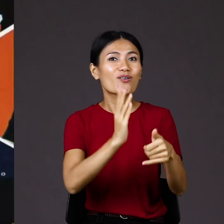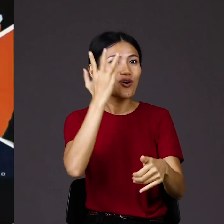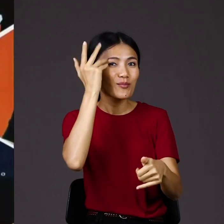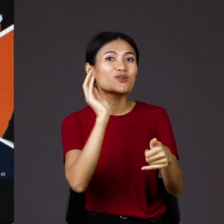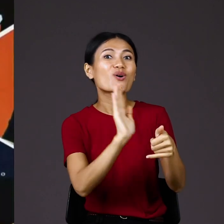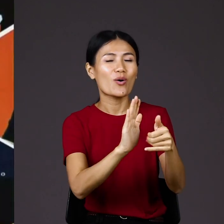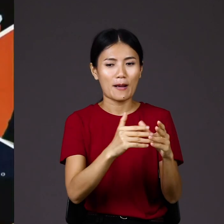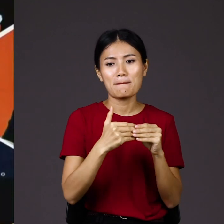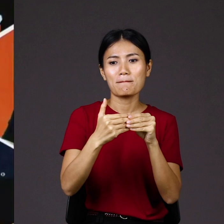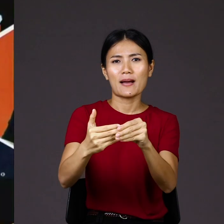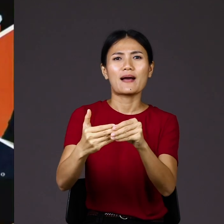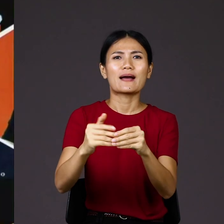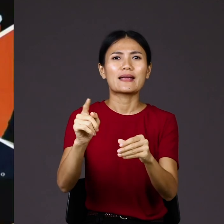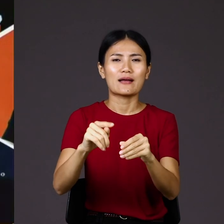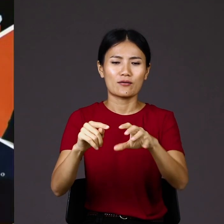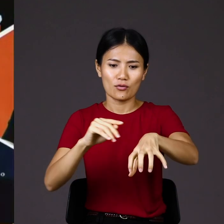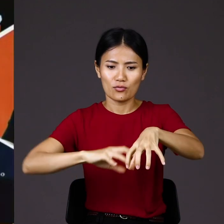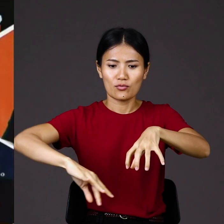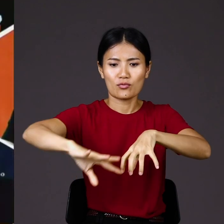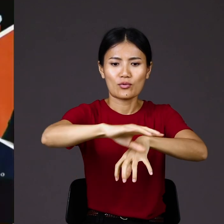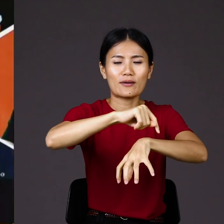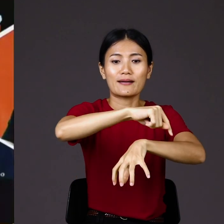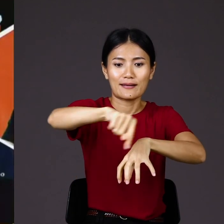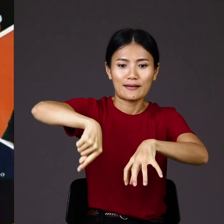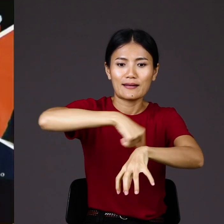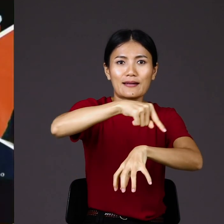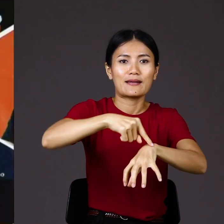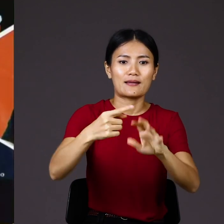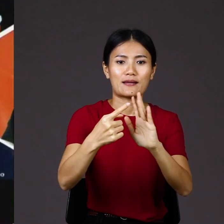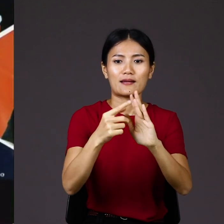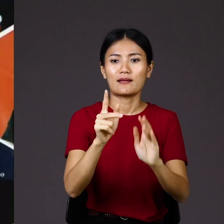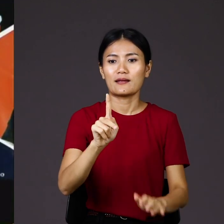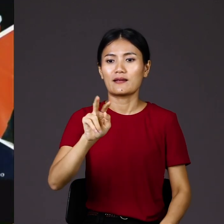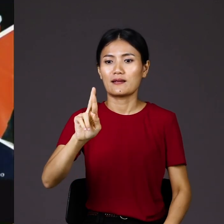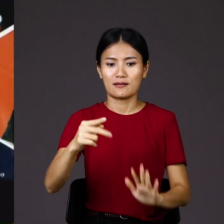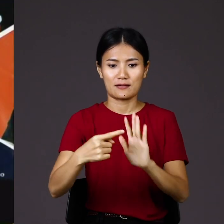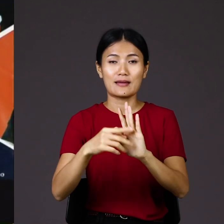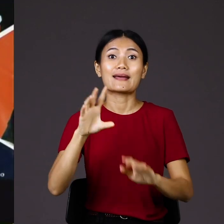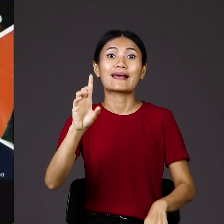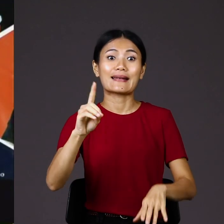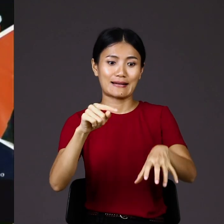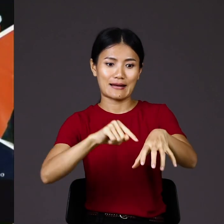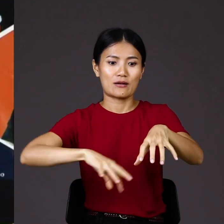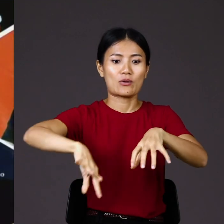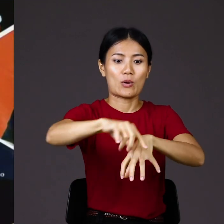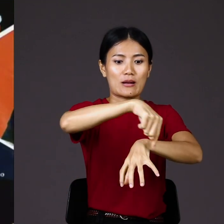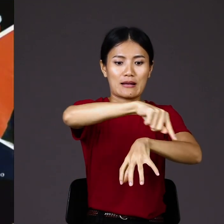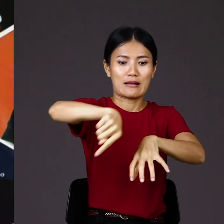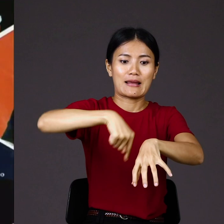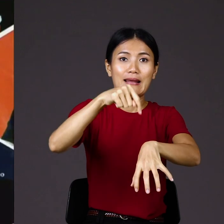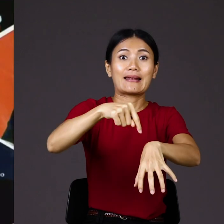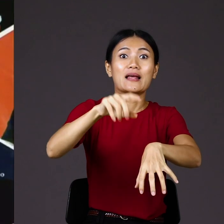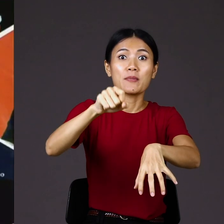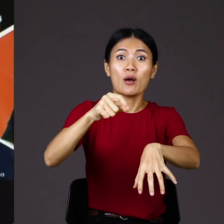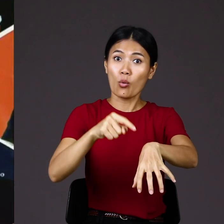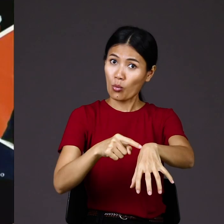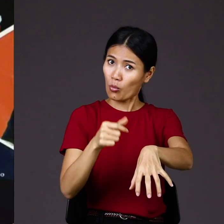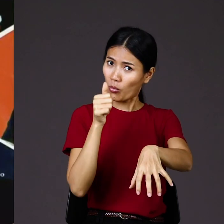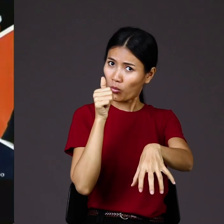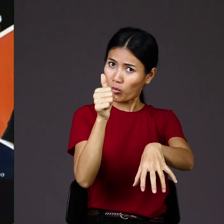ราไปเกาะเกตด้วยกันมาคุณไพบูลย์พาผมไปดูวิสัยทัศน์เขาที่เกาะเกตเกาะเกต